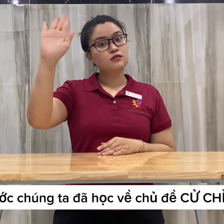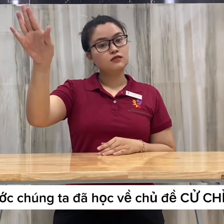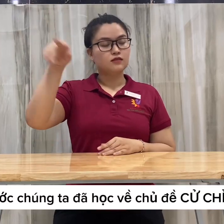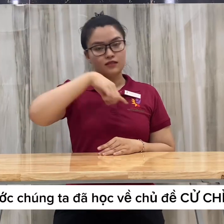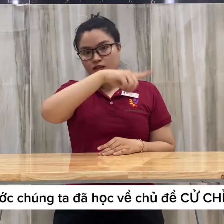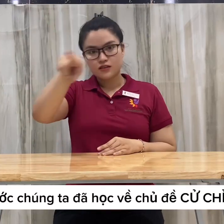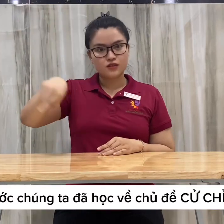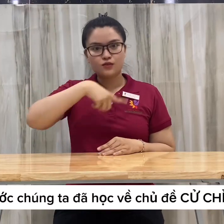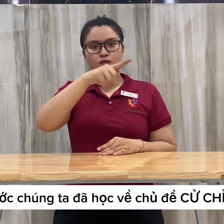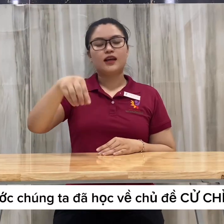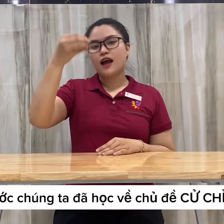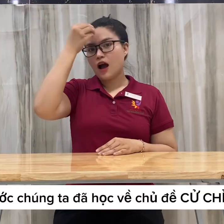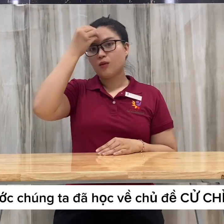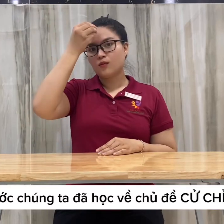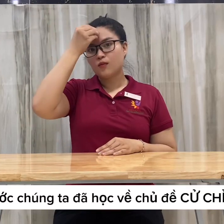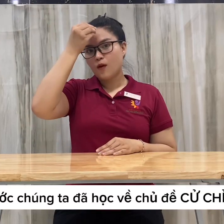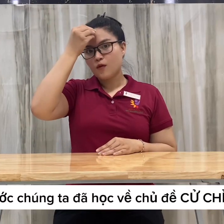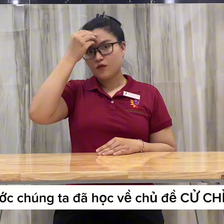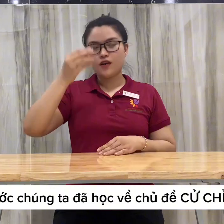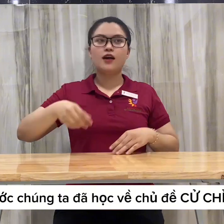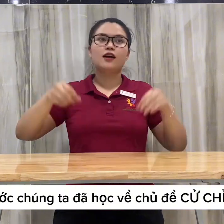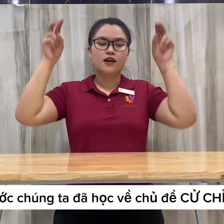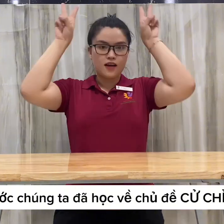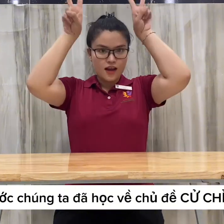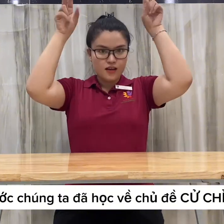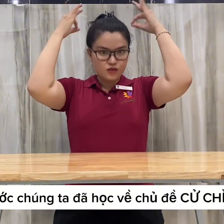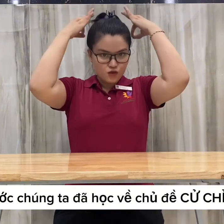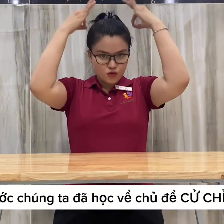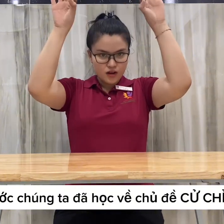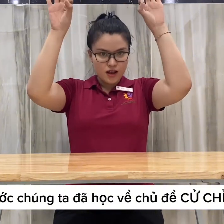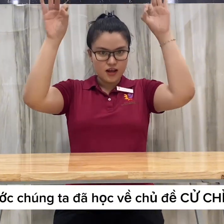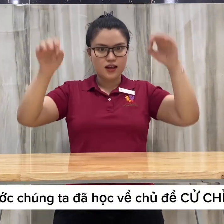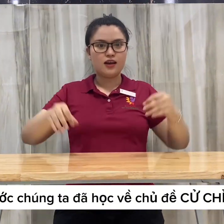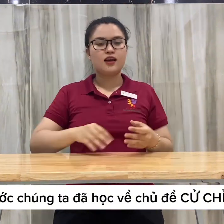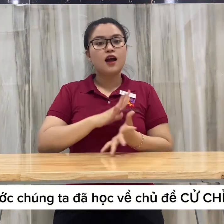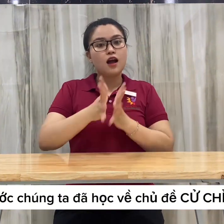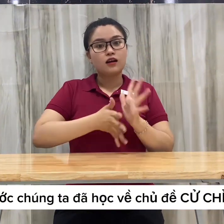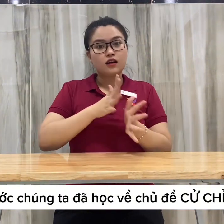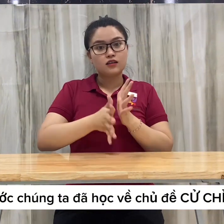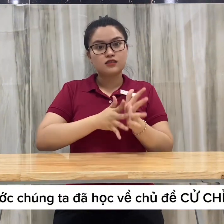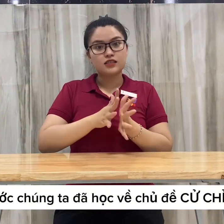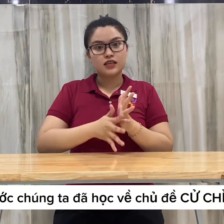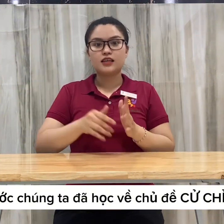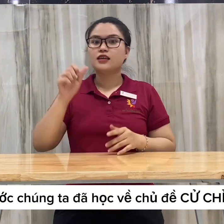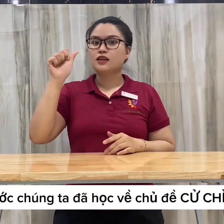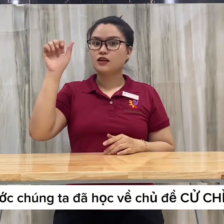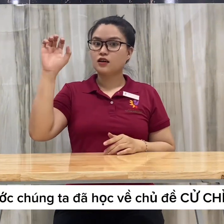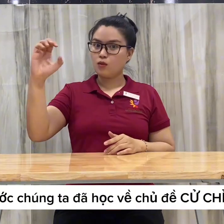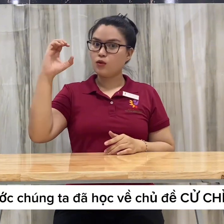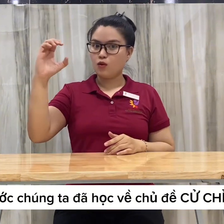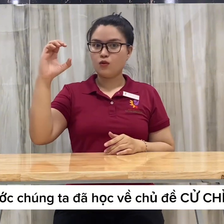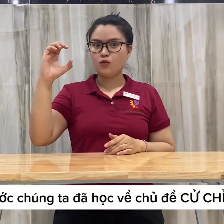Hôm trước chúng ta đã học về chủ đề cử chỉ công cụ.